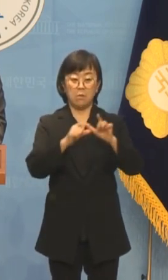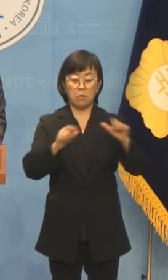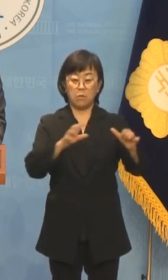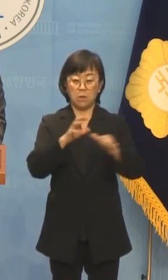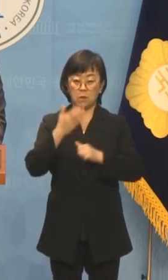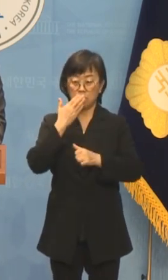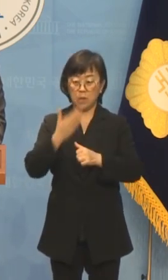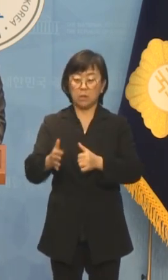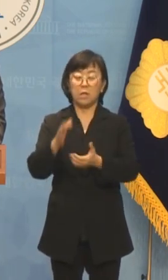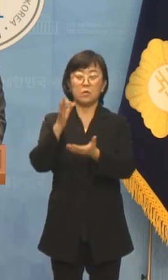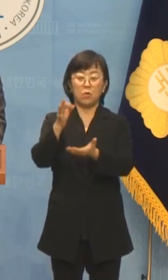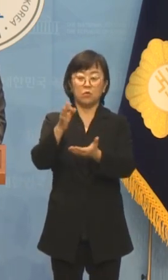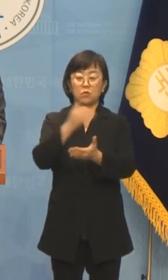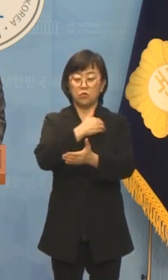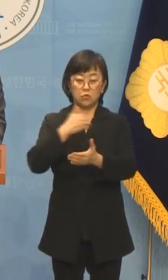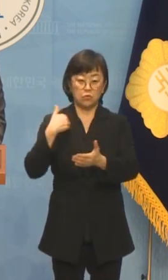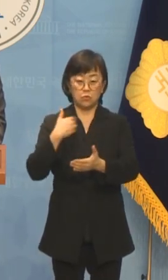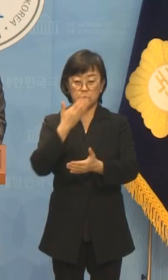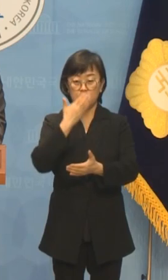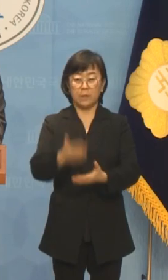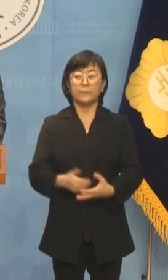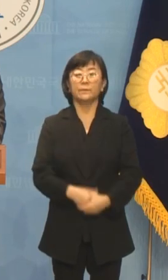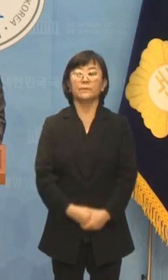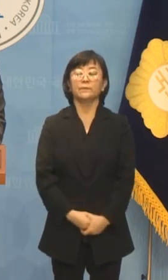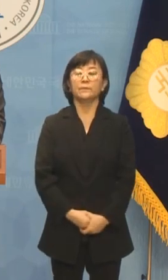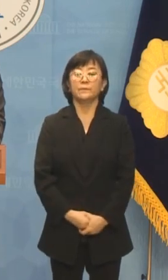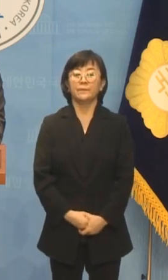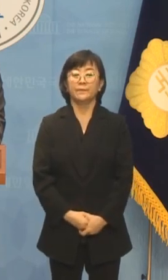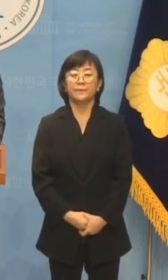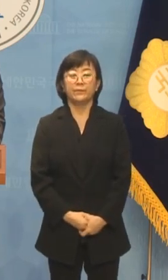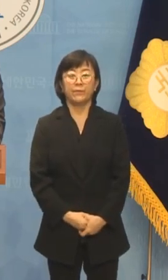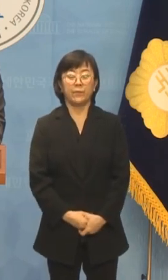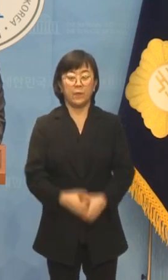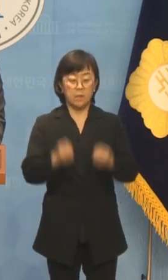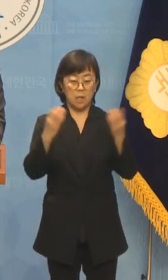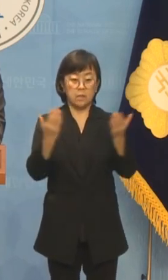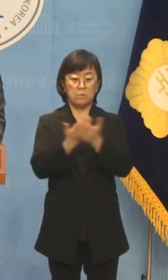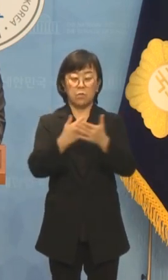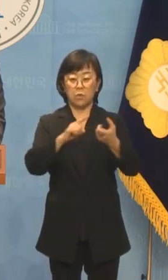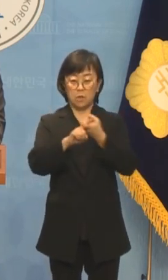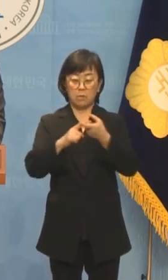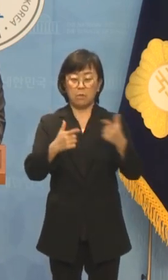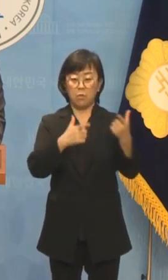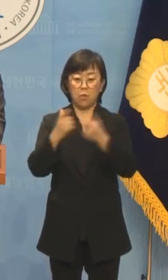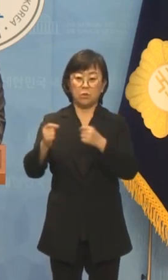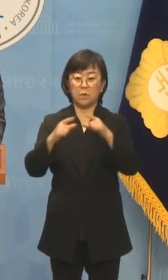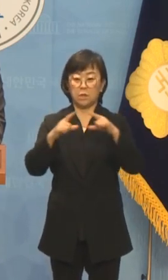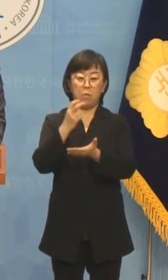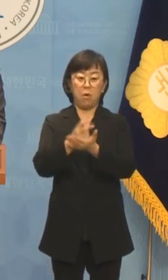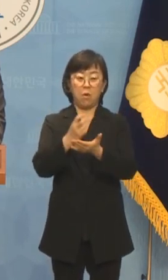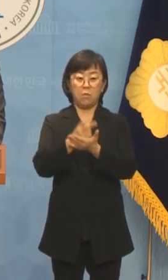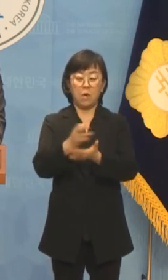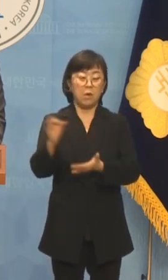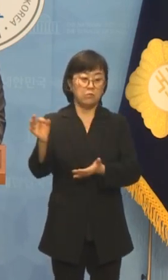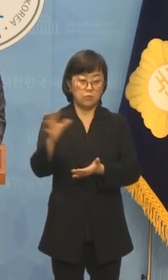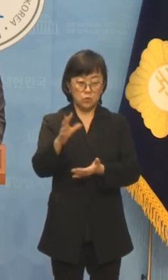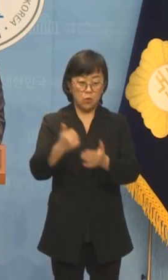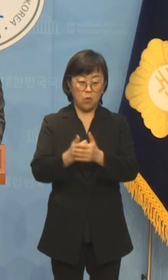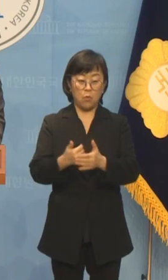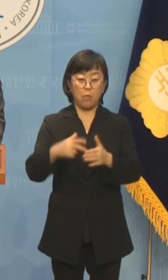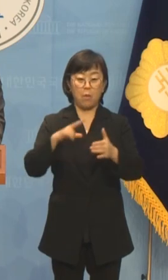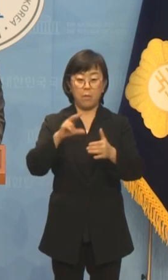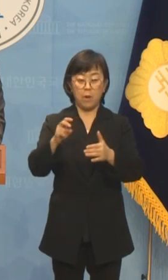활용해도 재원은 충분히 마련할 수 있습니다. 새진보연합의 모두의 티켓법은 무상을 예비하는